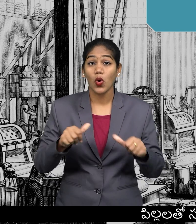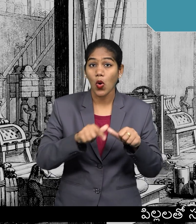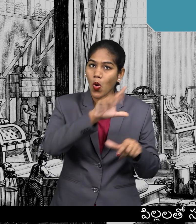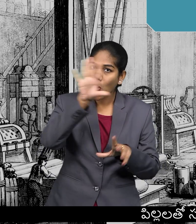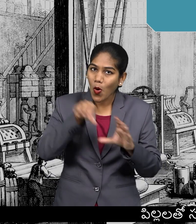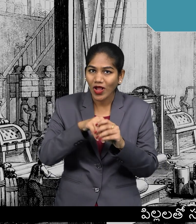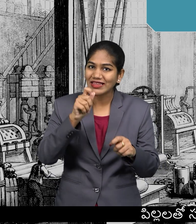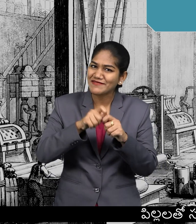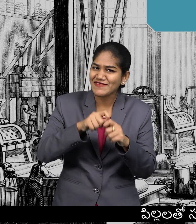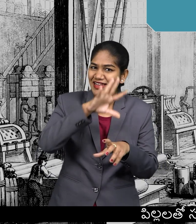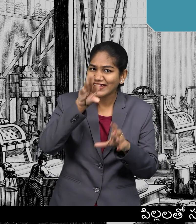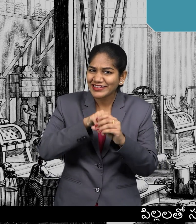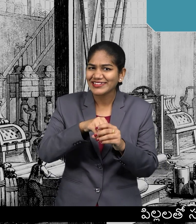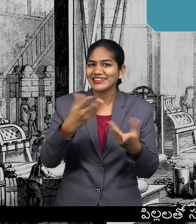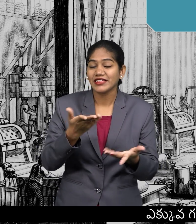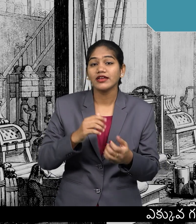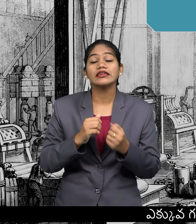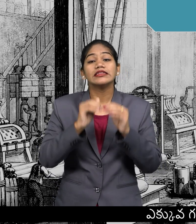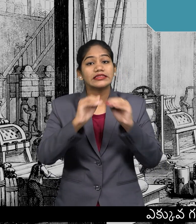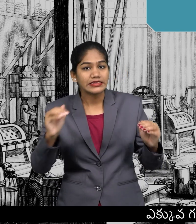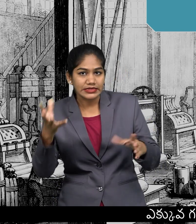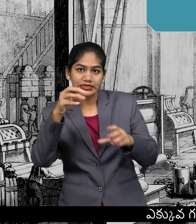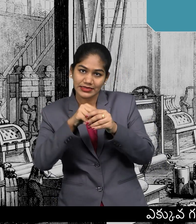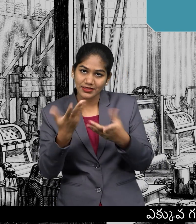పిల్లలతో సహా కార్మికులందరూ ఎక్కువ గంటలు పనిచేశారు.